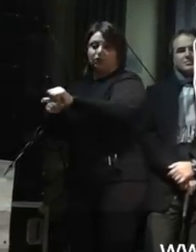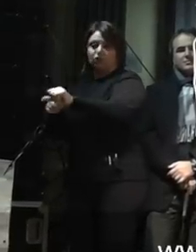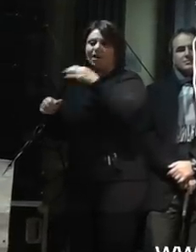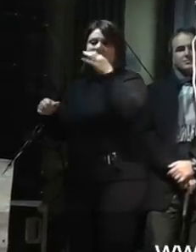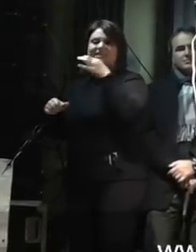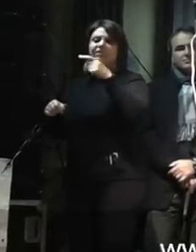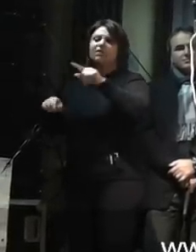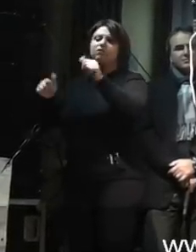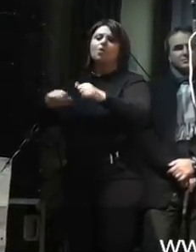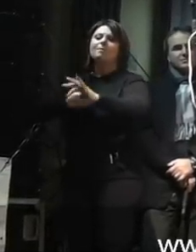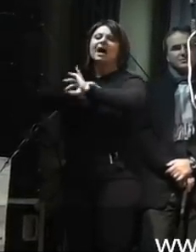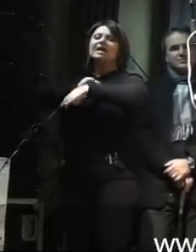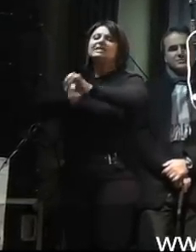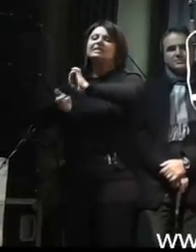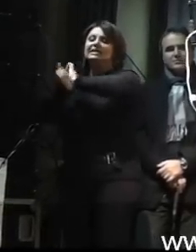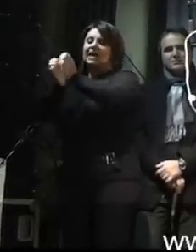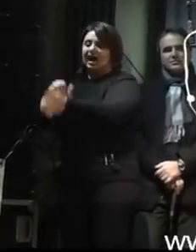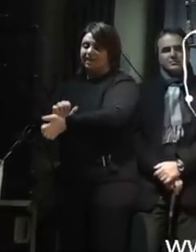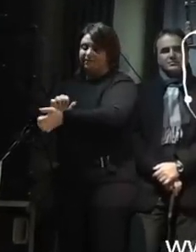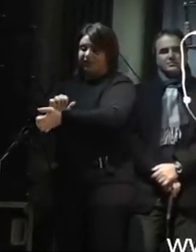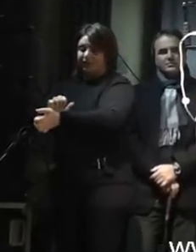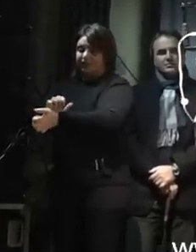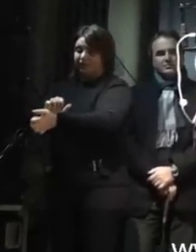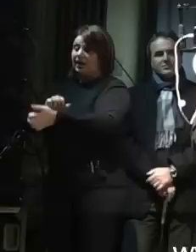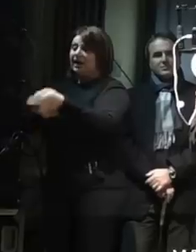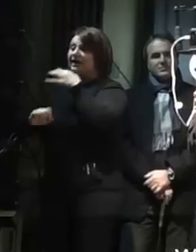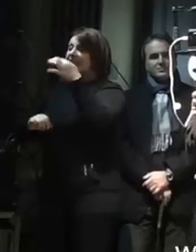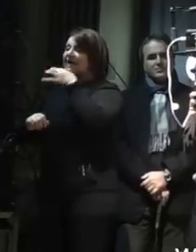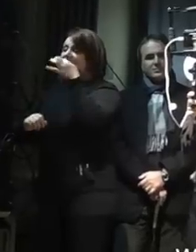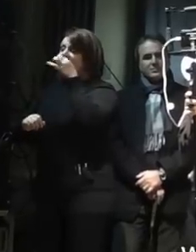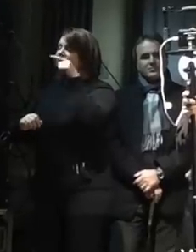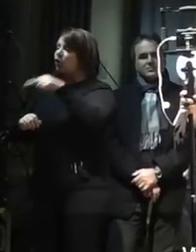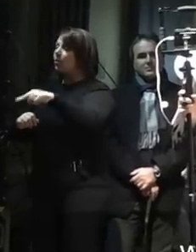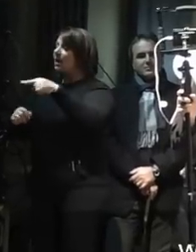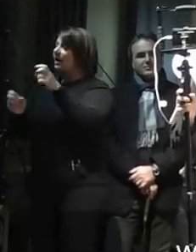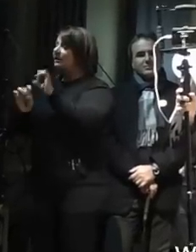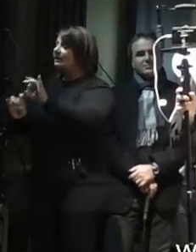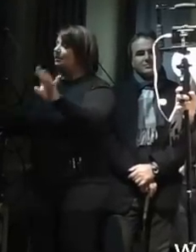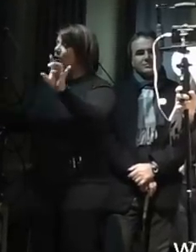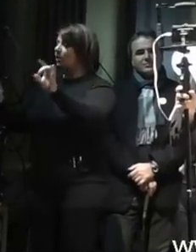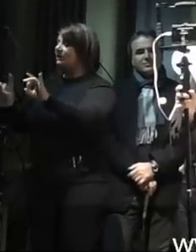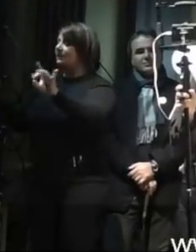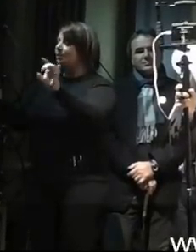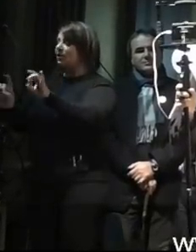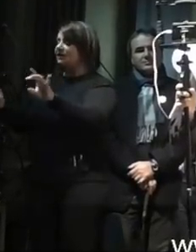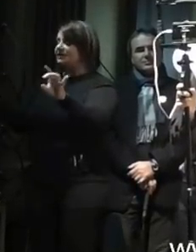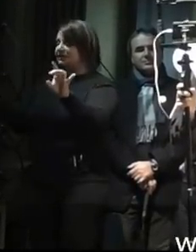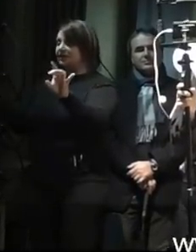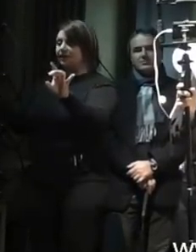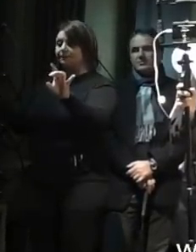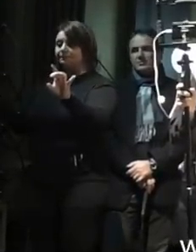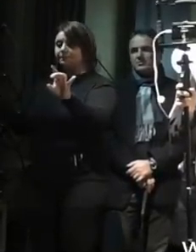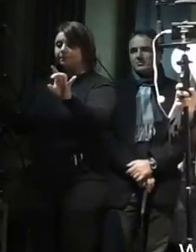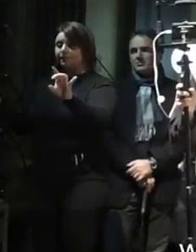schiavi. Erano più umani i romani senza democrazia, con i loro scavi, che noi.